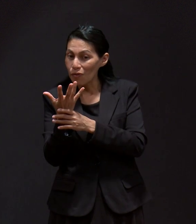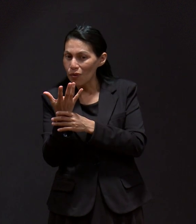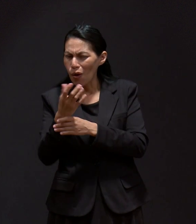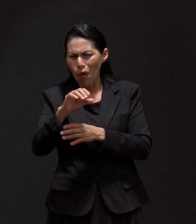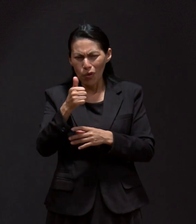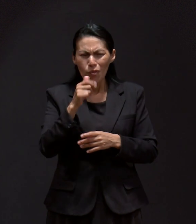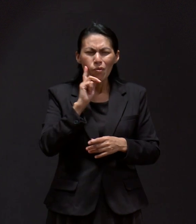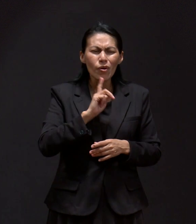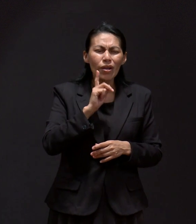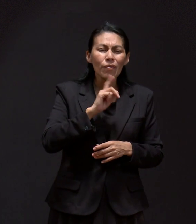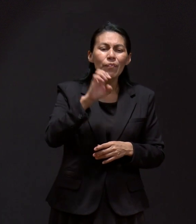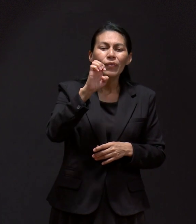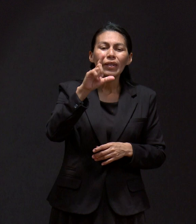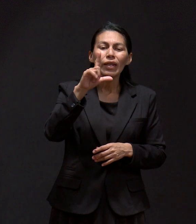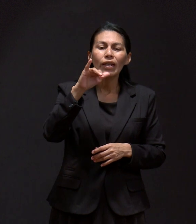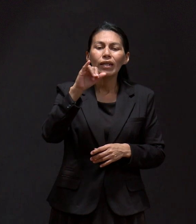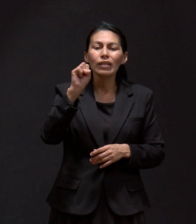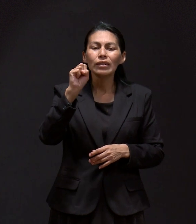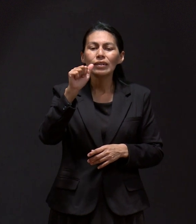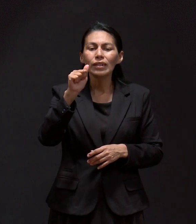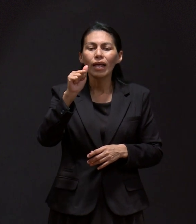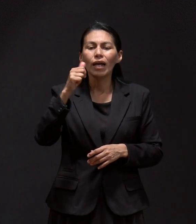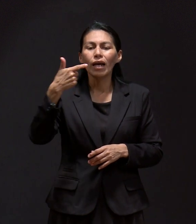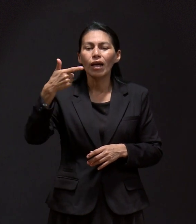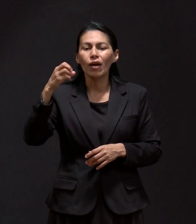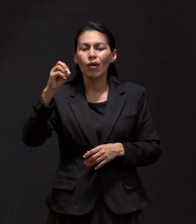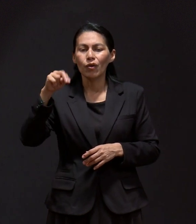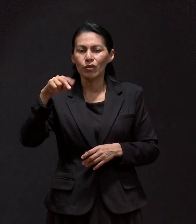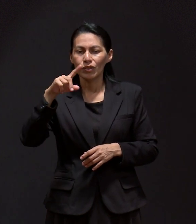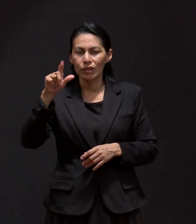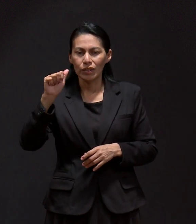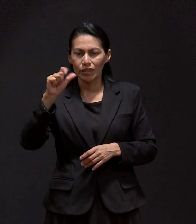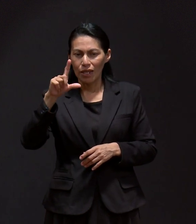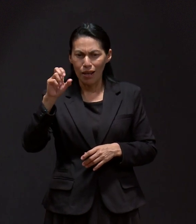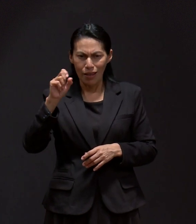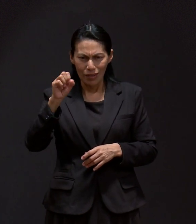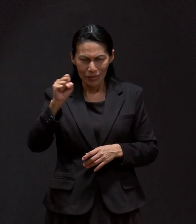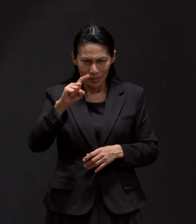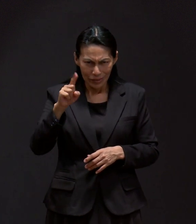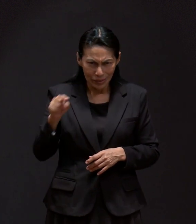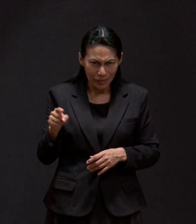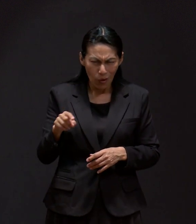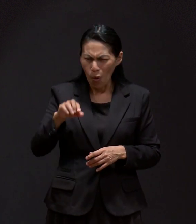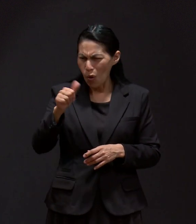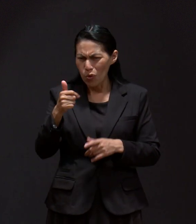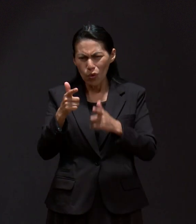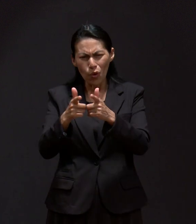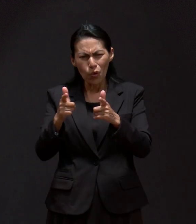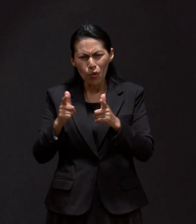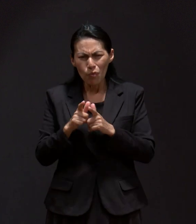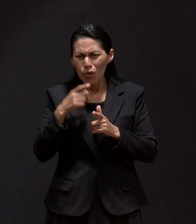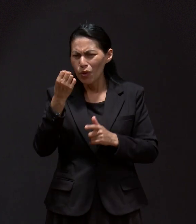yo sé también de elisa gonzález también que tiene otro grupo de oración y ojalá que haya